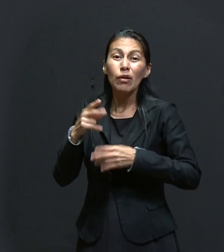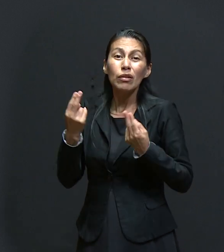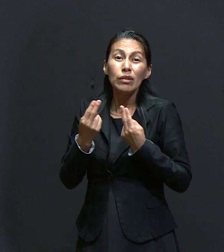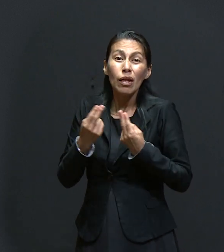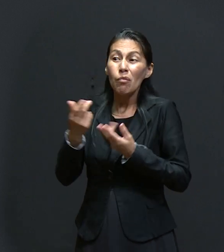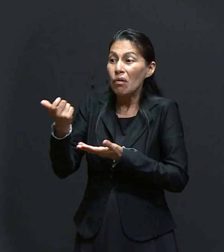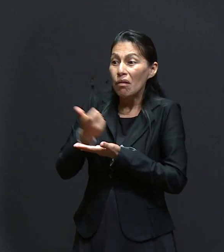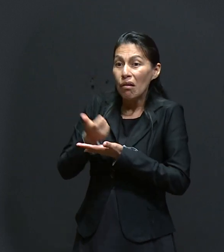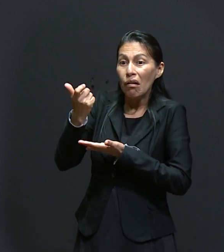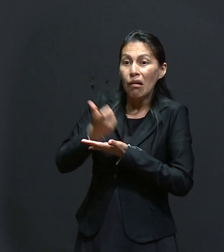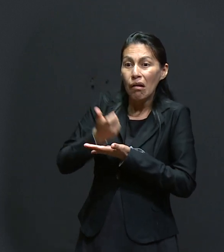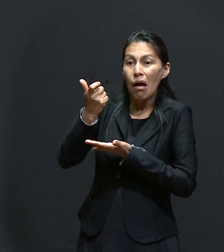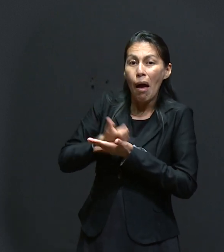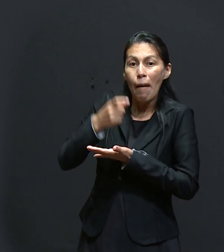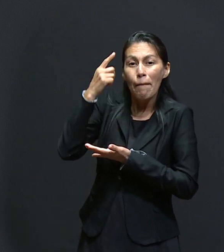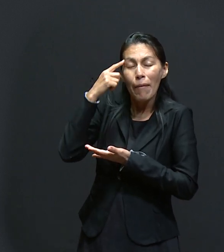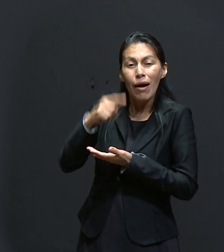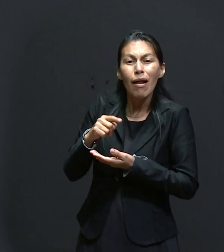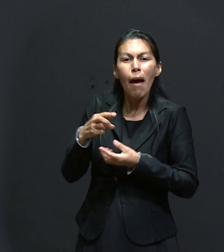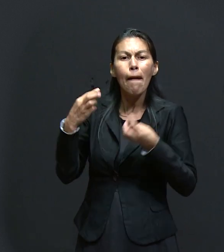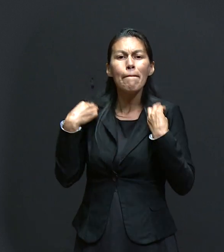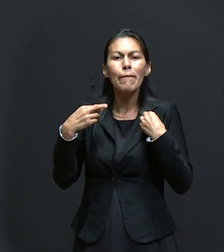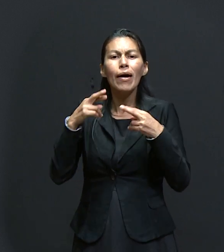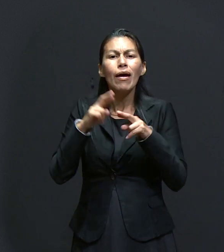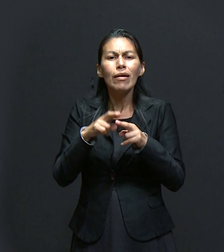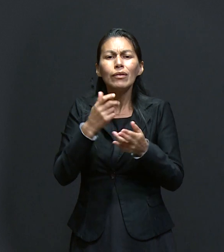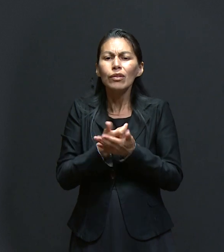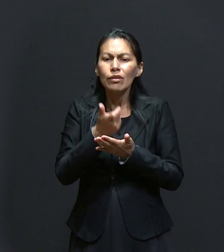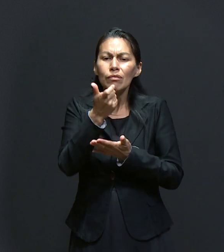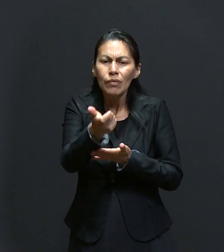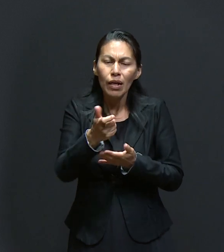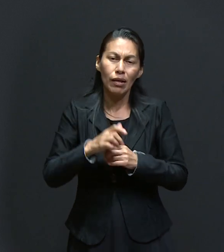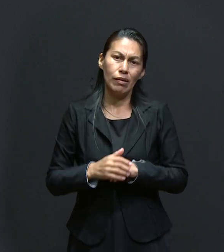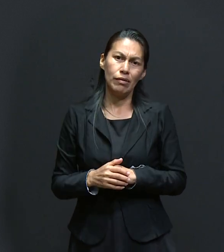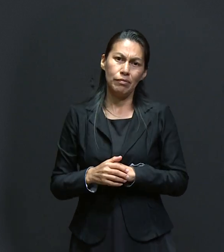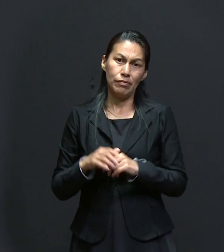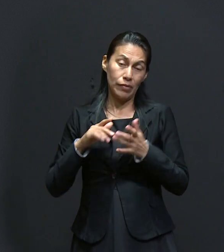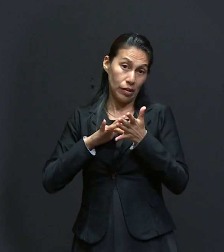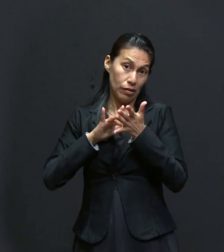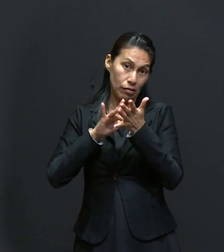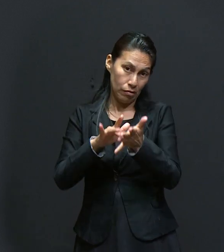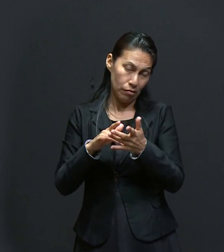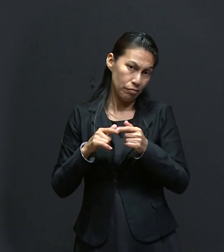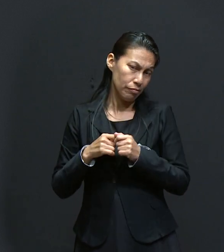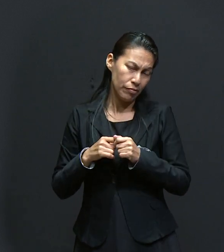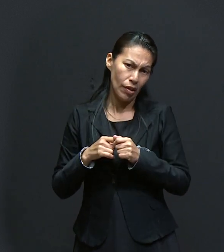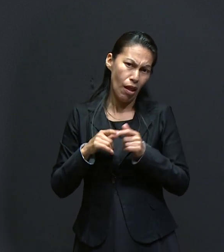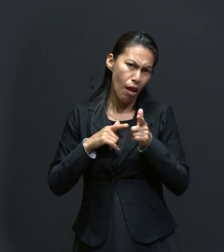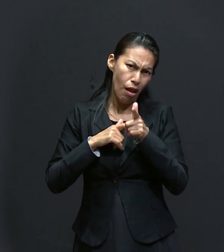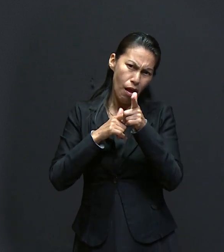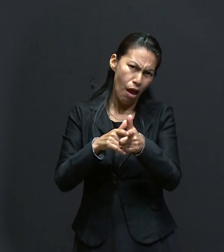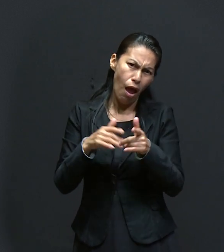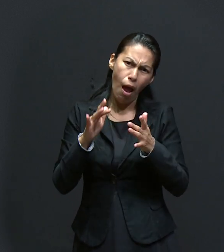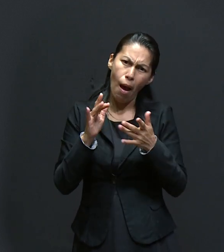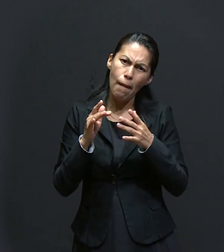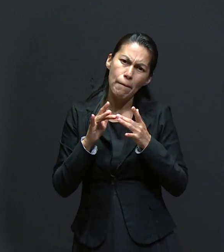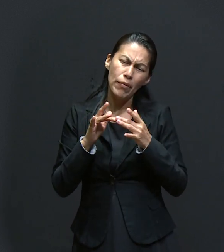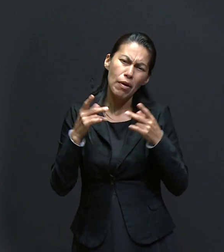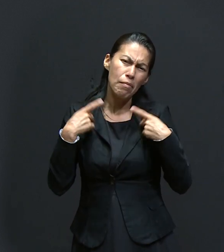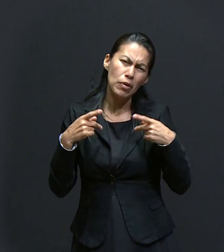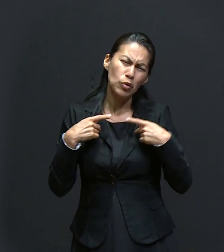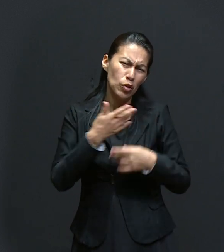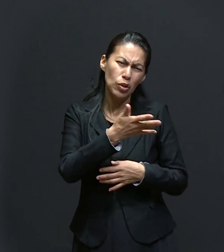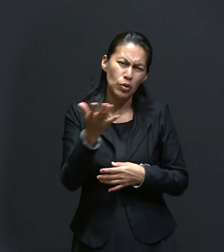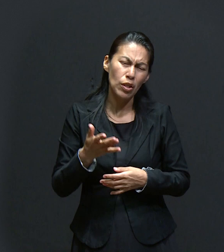estamos buscando ayuda financiera para pagar los salarios de los maestros y seguir apoyando a nuestra institución y por